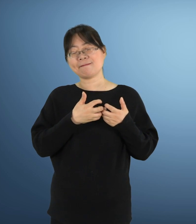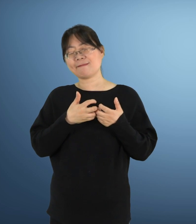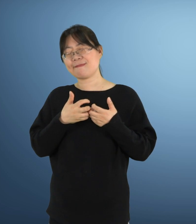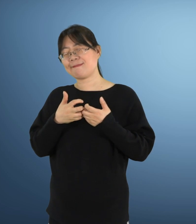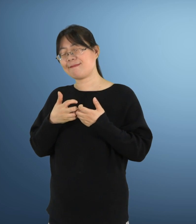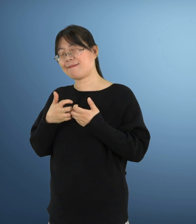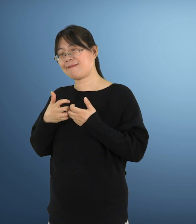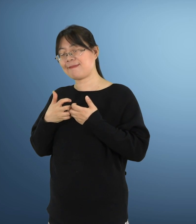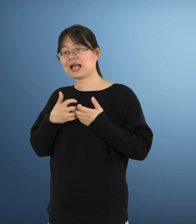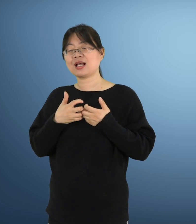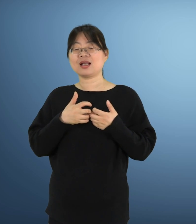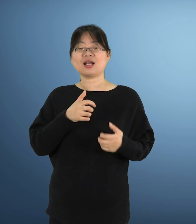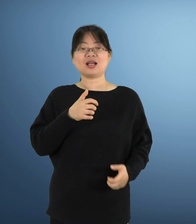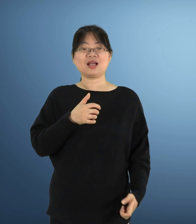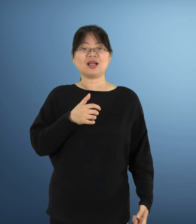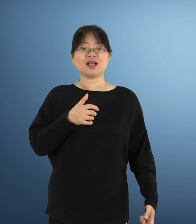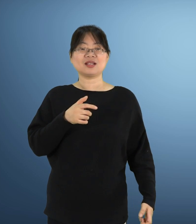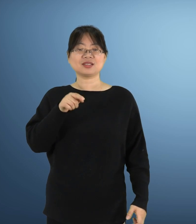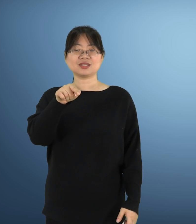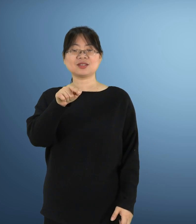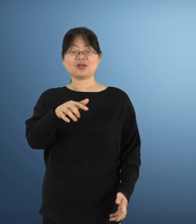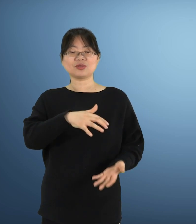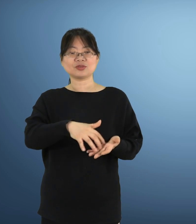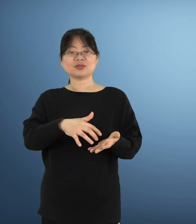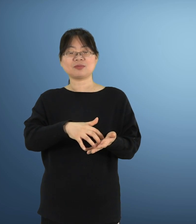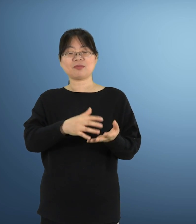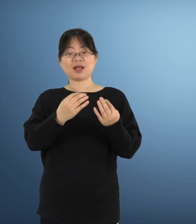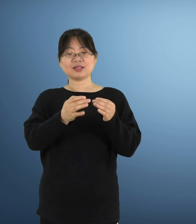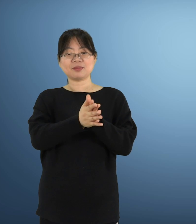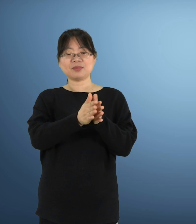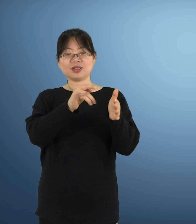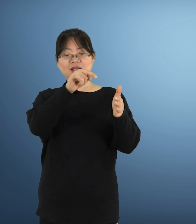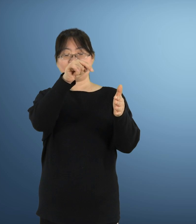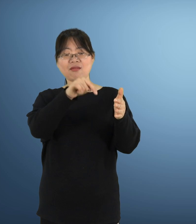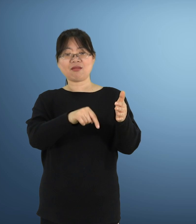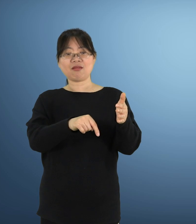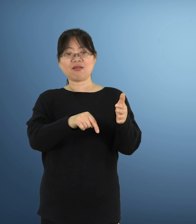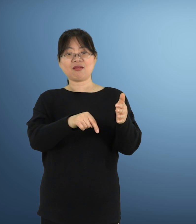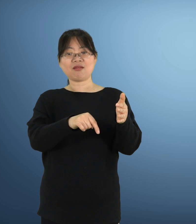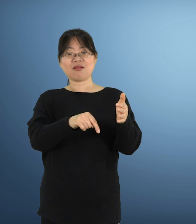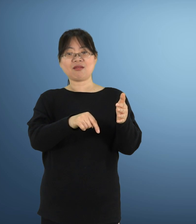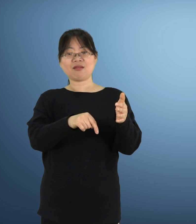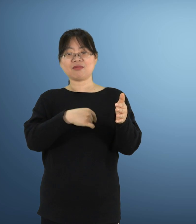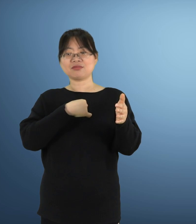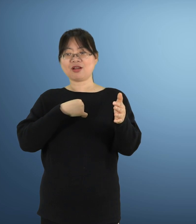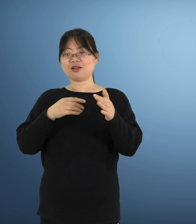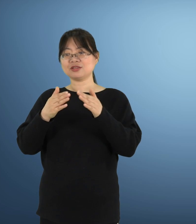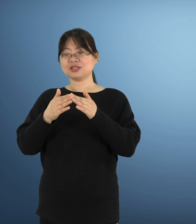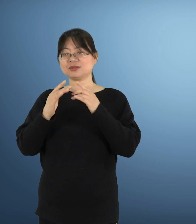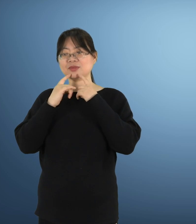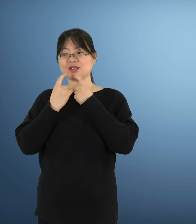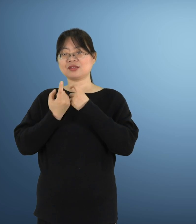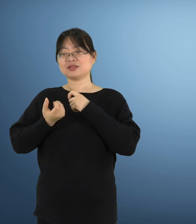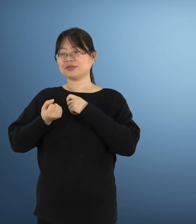성냥갑처럼 들어서 있는 저 수많은 아파트들 중에 내 집 하나가